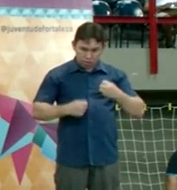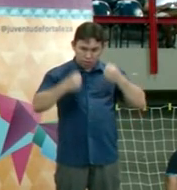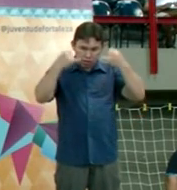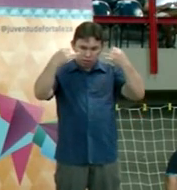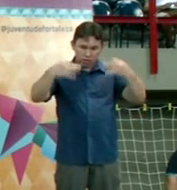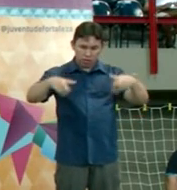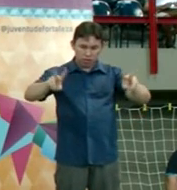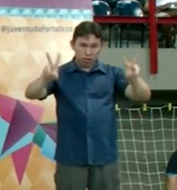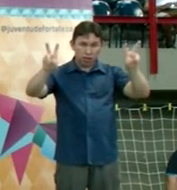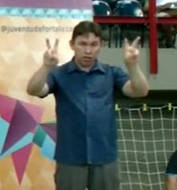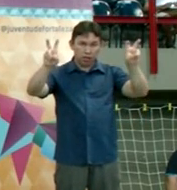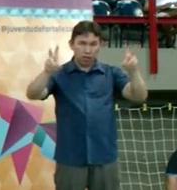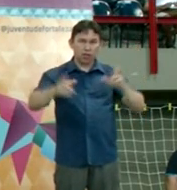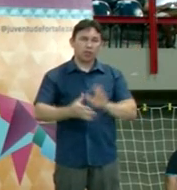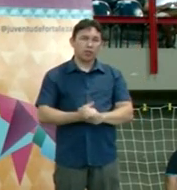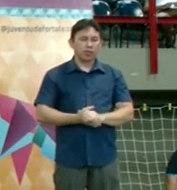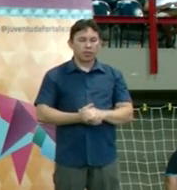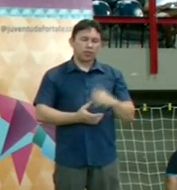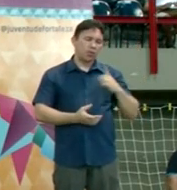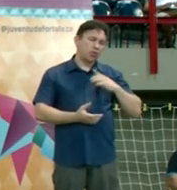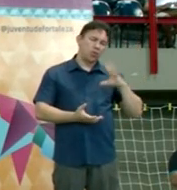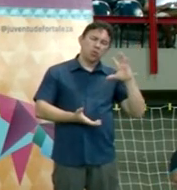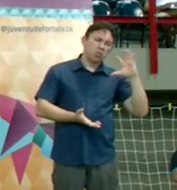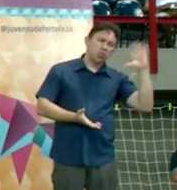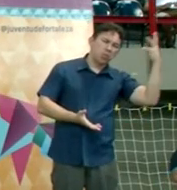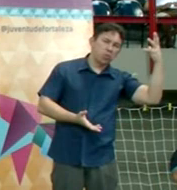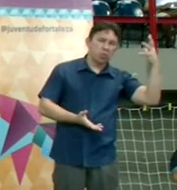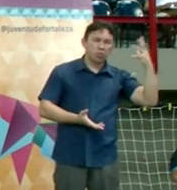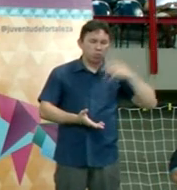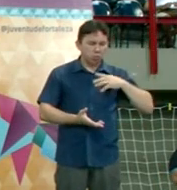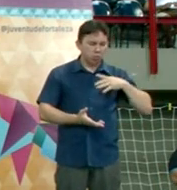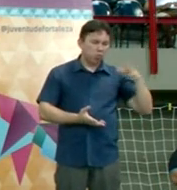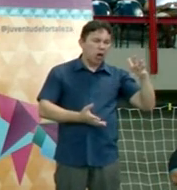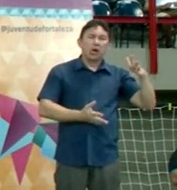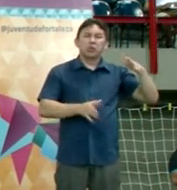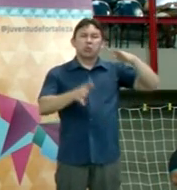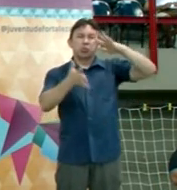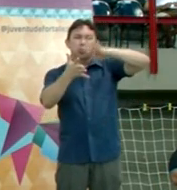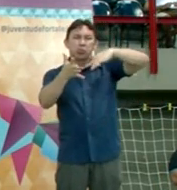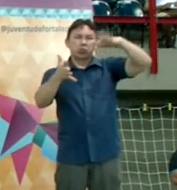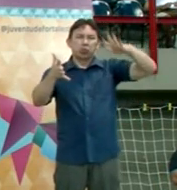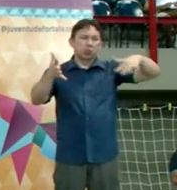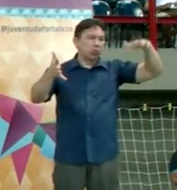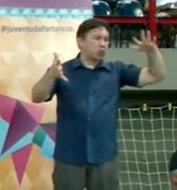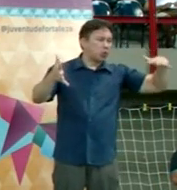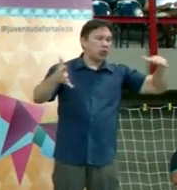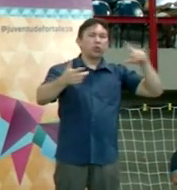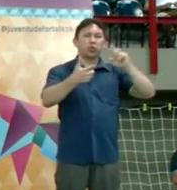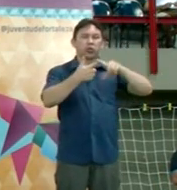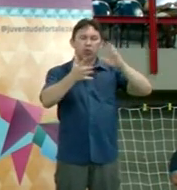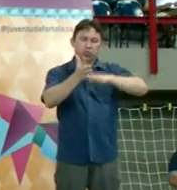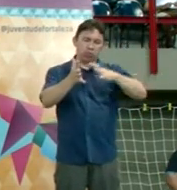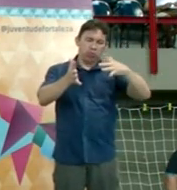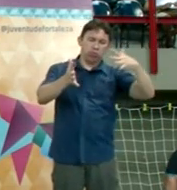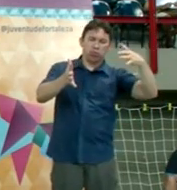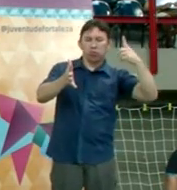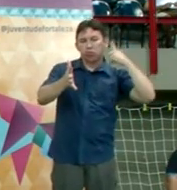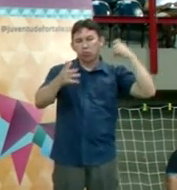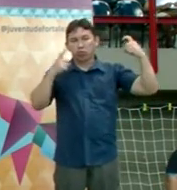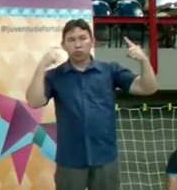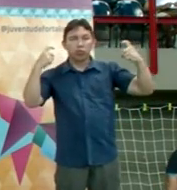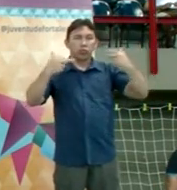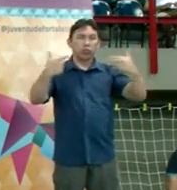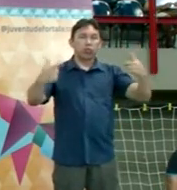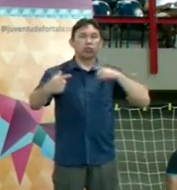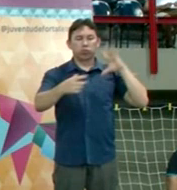falar sobre fenômenos ondulatórios e acústica. Acho que vale a pena a gente contextualizar